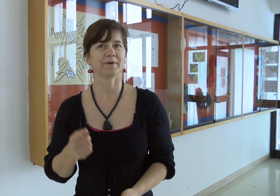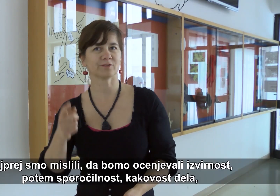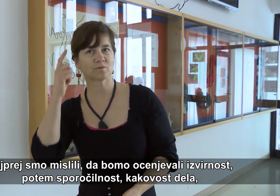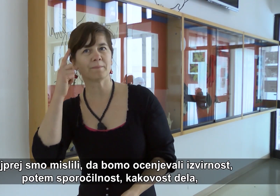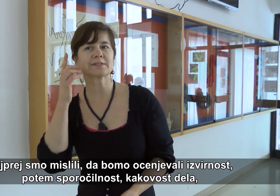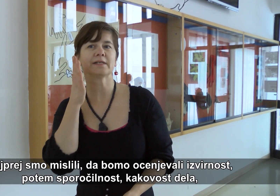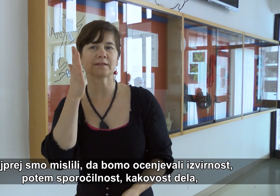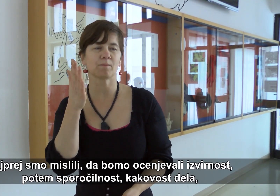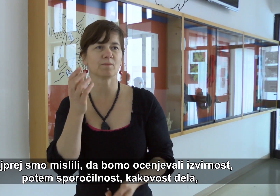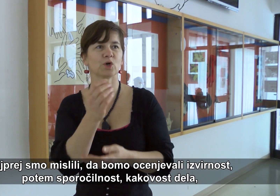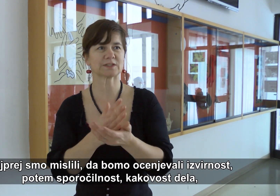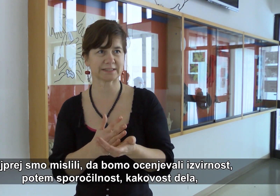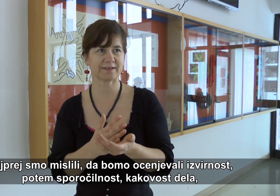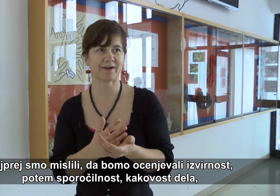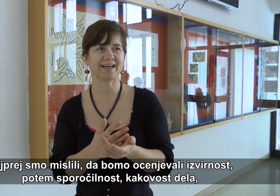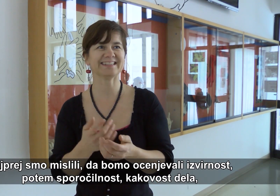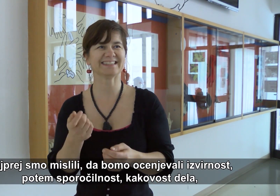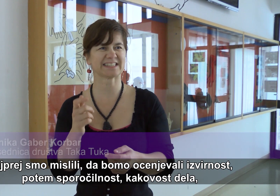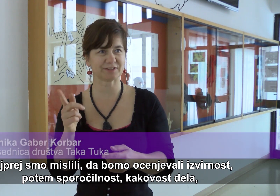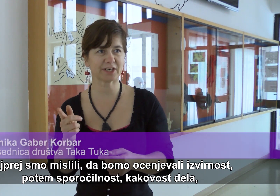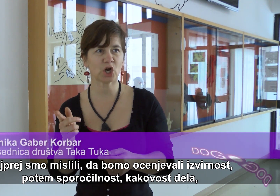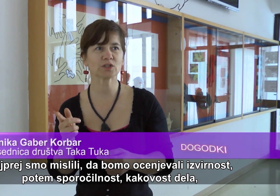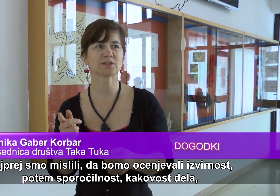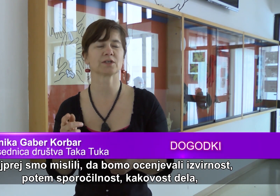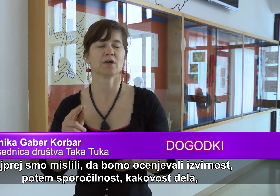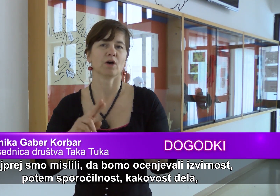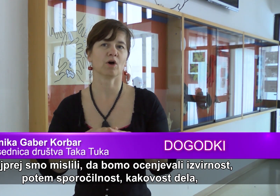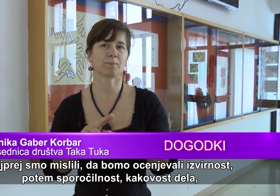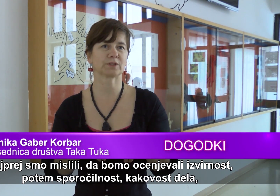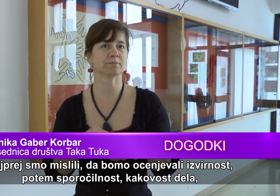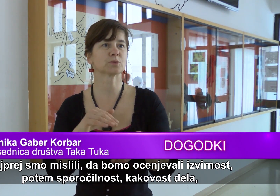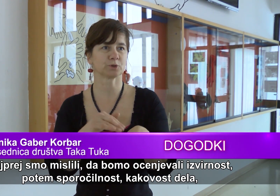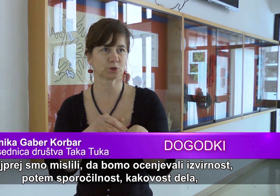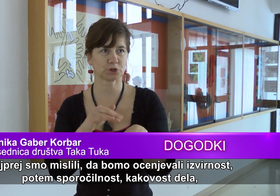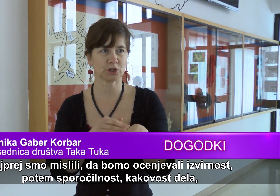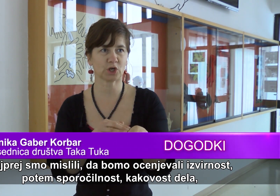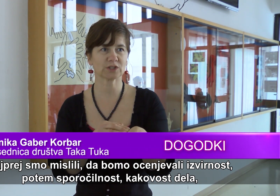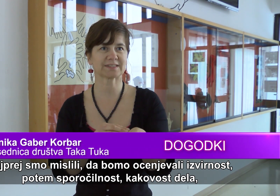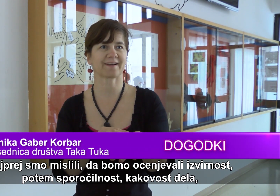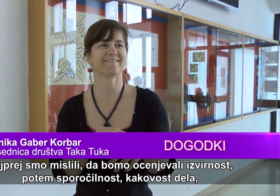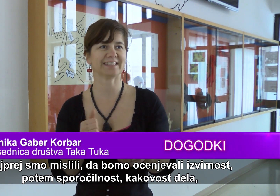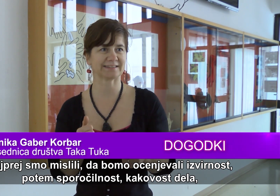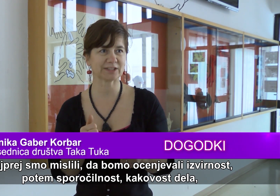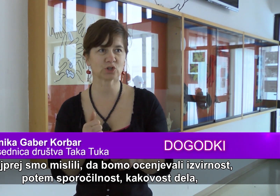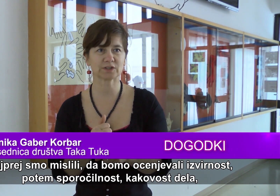Prvo smo mislili, da bomo ocenjevali izvirnost, potem sporočilnost, kvaliteto